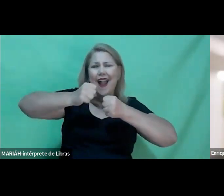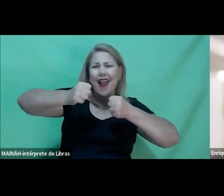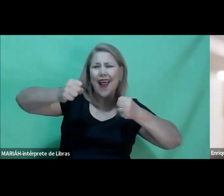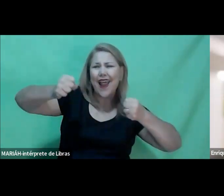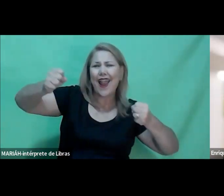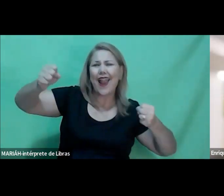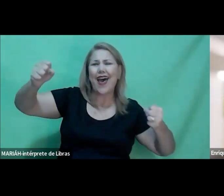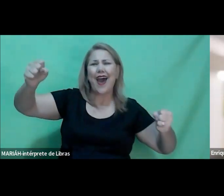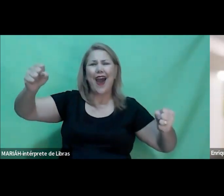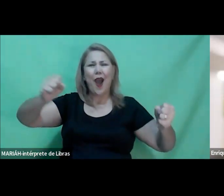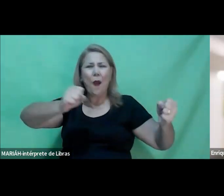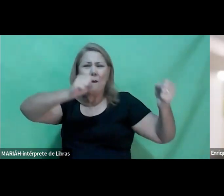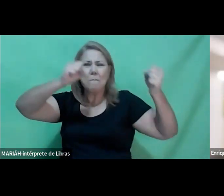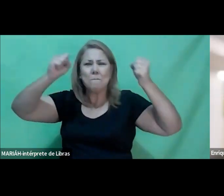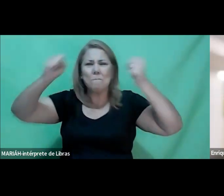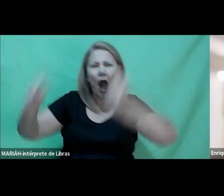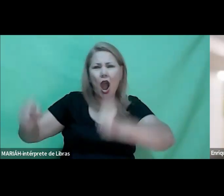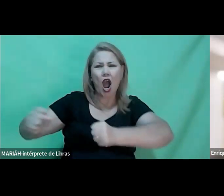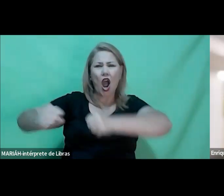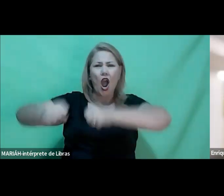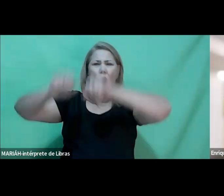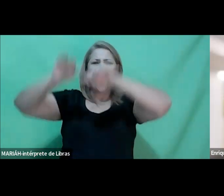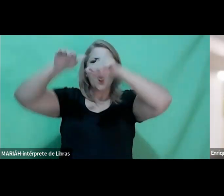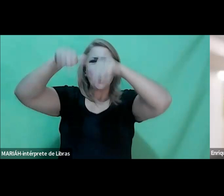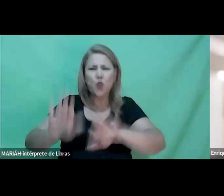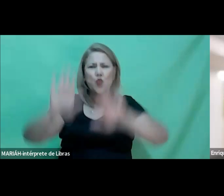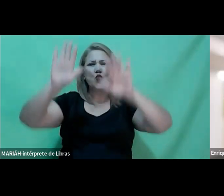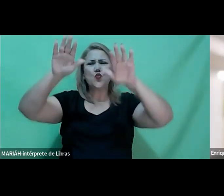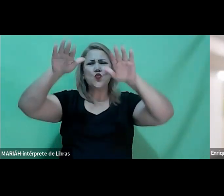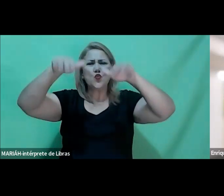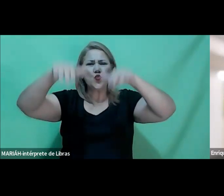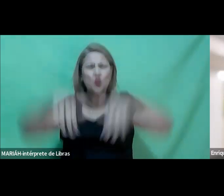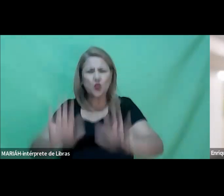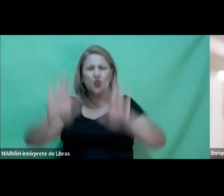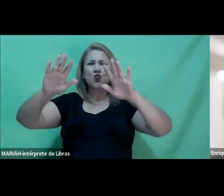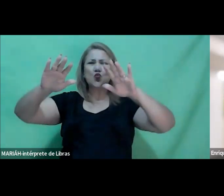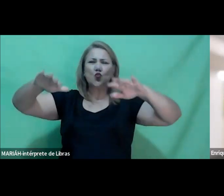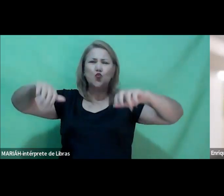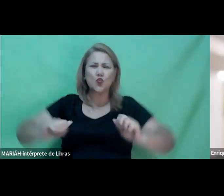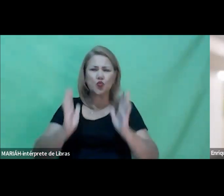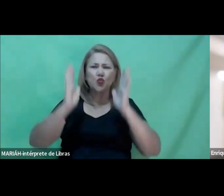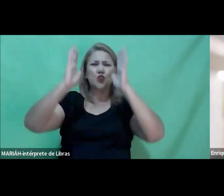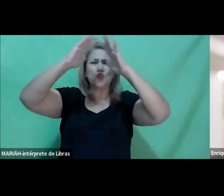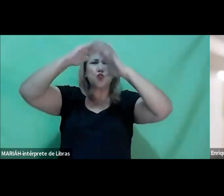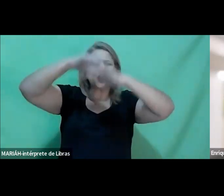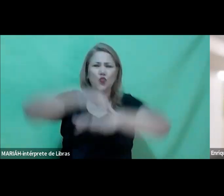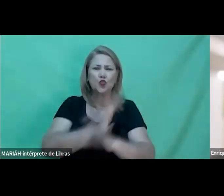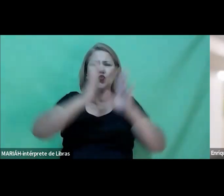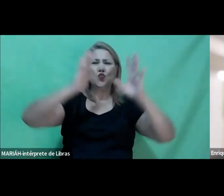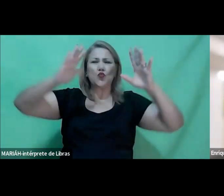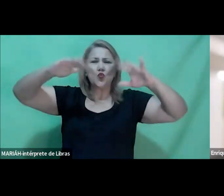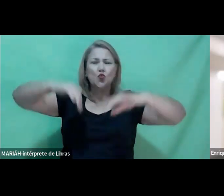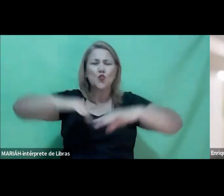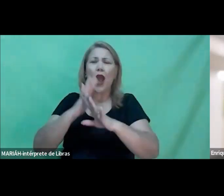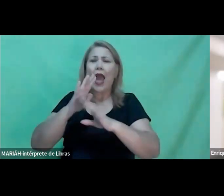la potencia que se le veía en las olas eh era algo que bueno lo emocionó tanto que en un